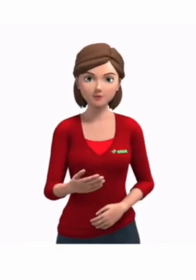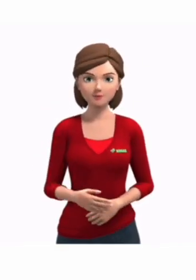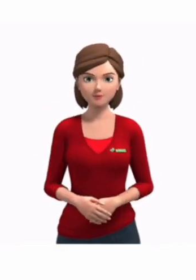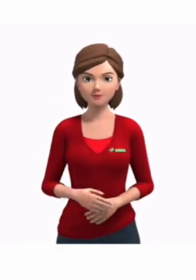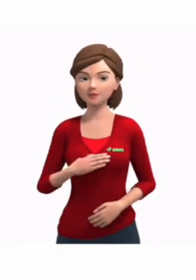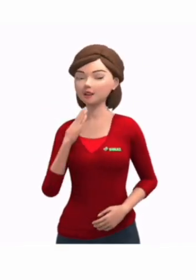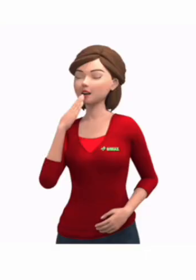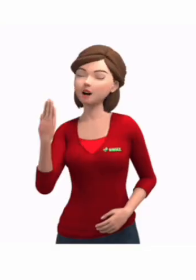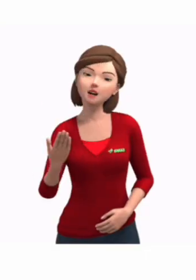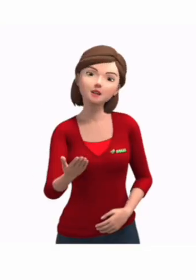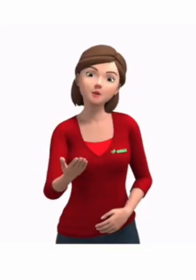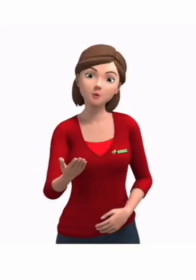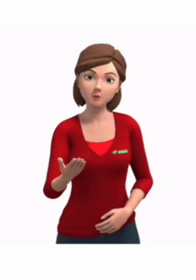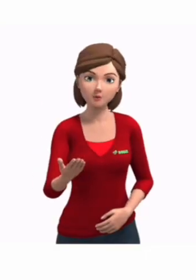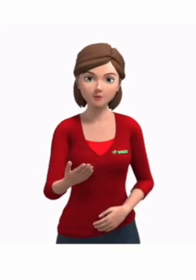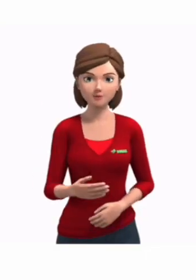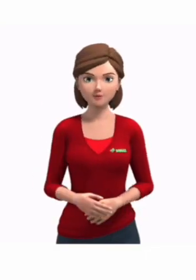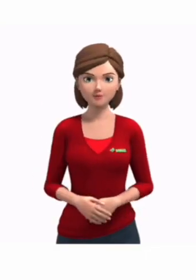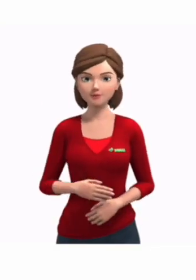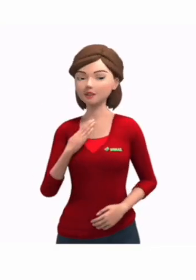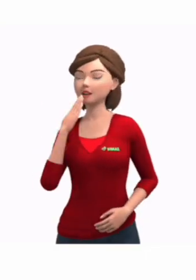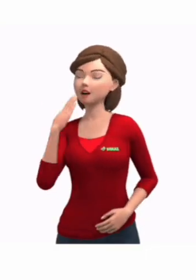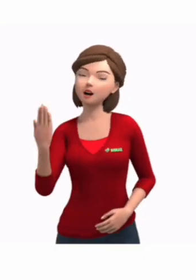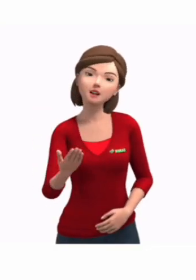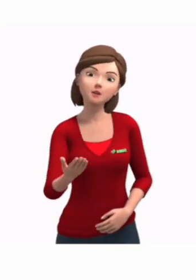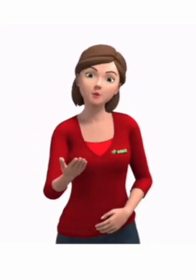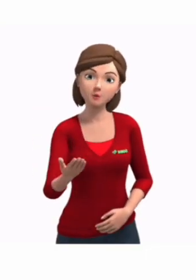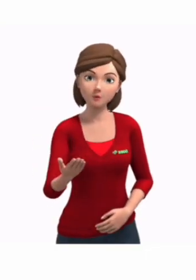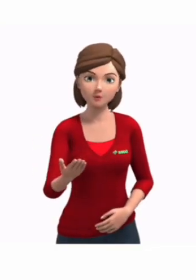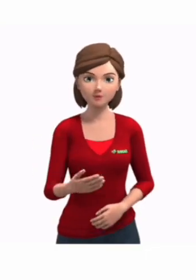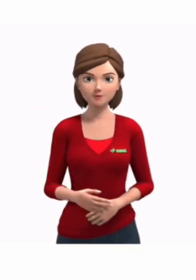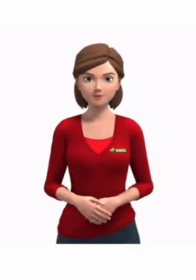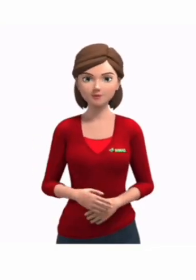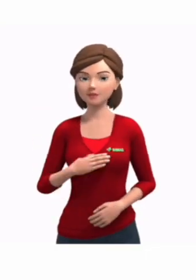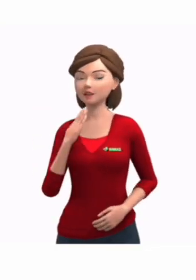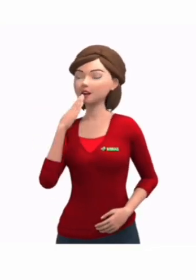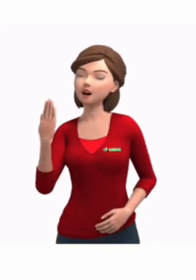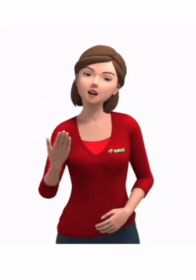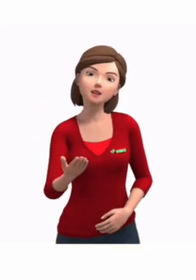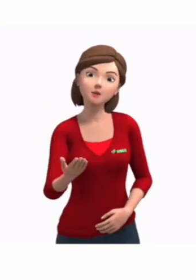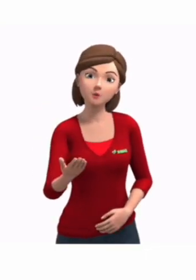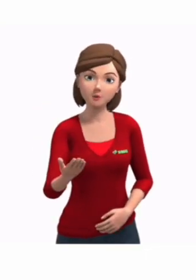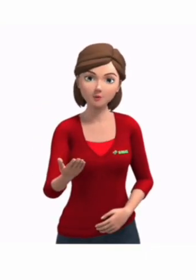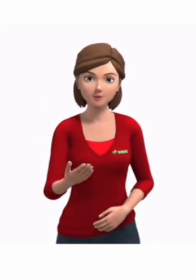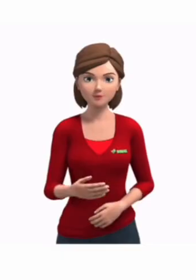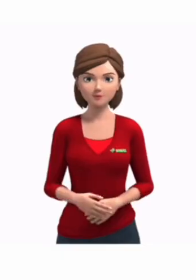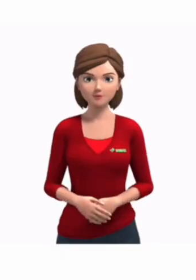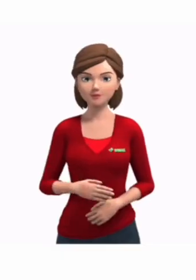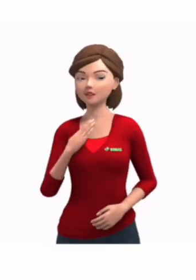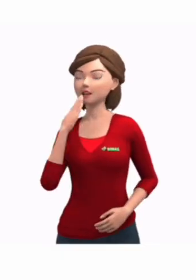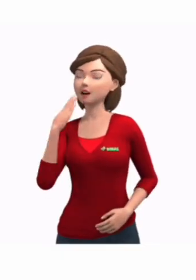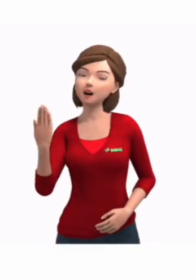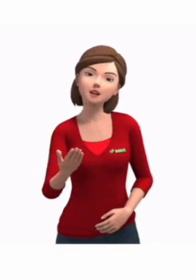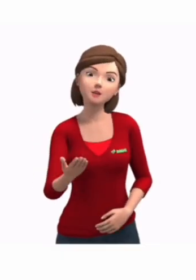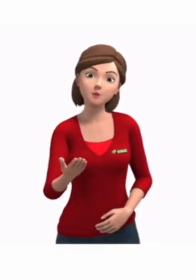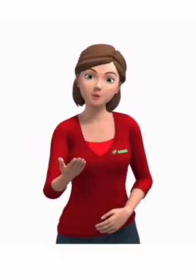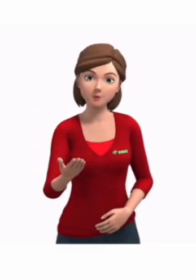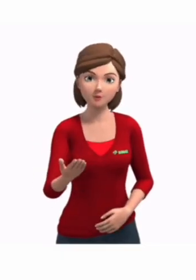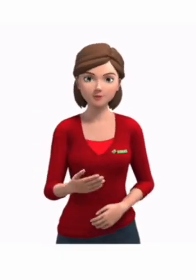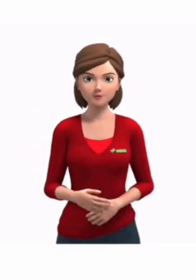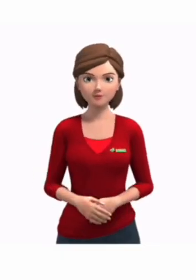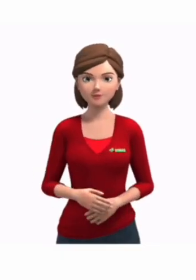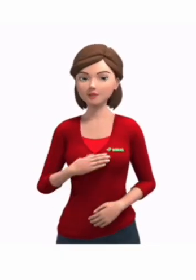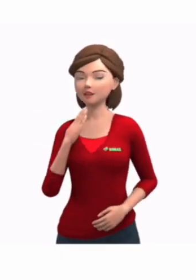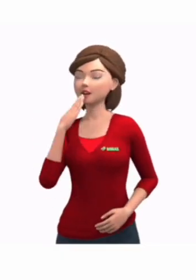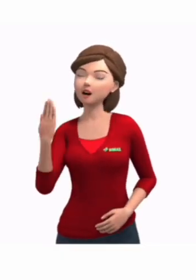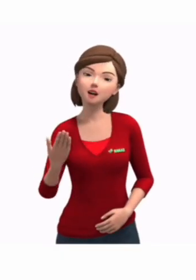outil qui sont disponibles actuellement. Et si c'est le cas, est-ce que vous avez des idées peut-être,